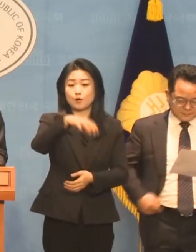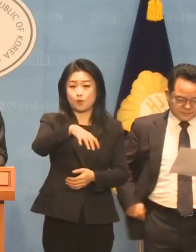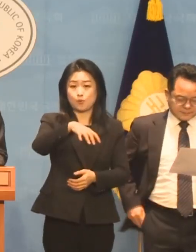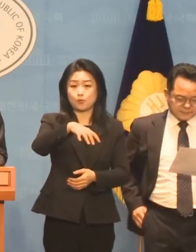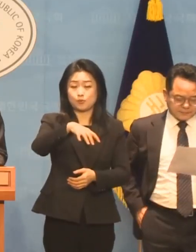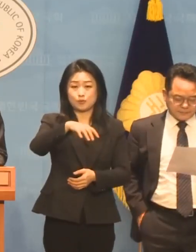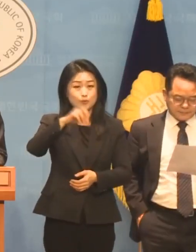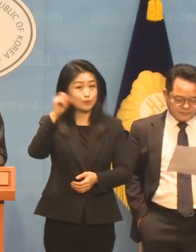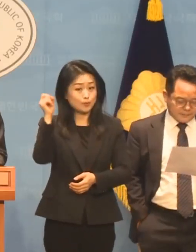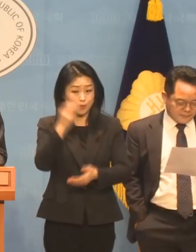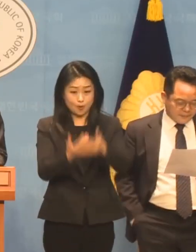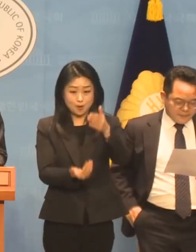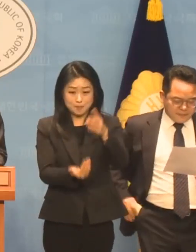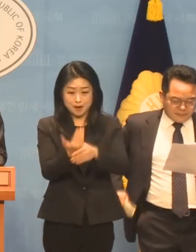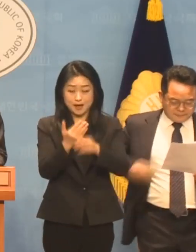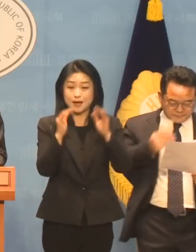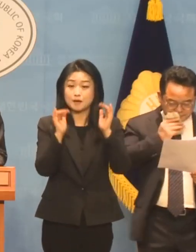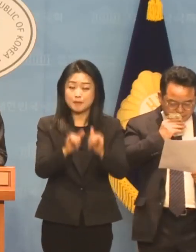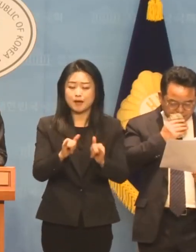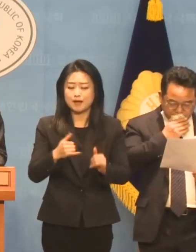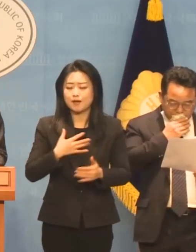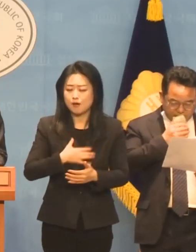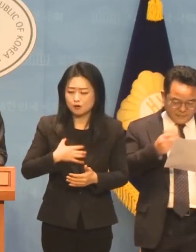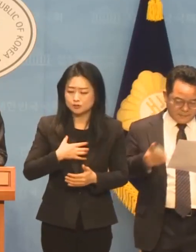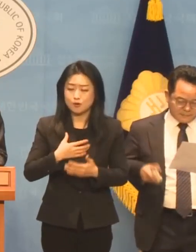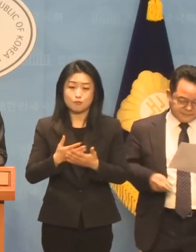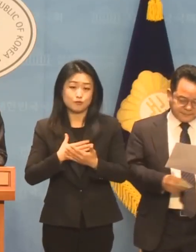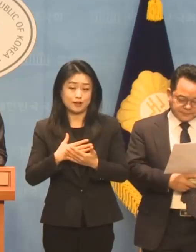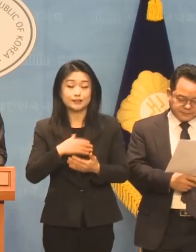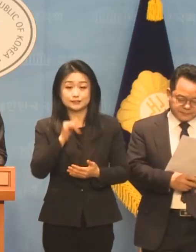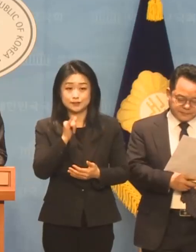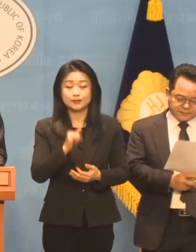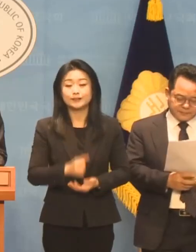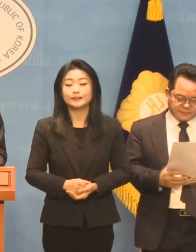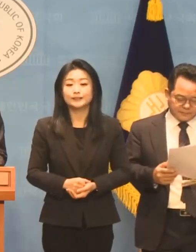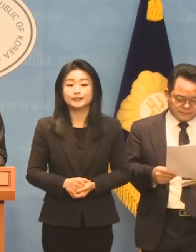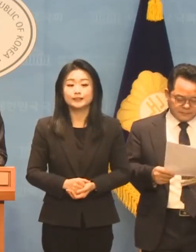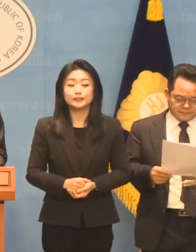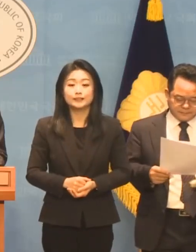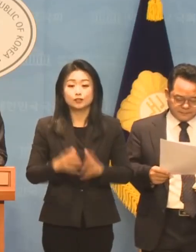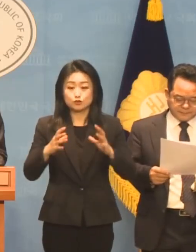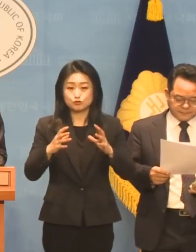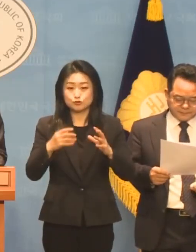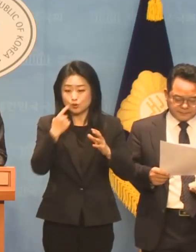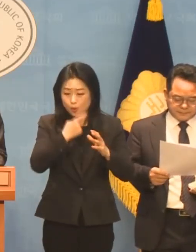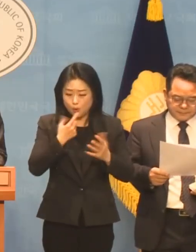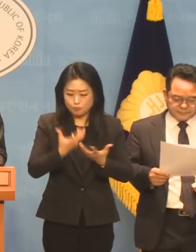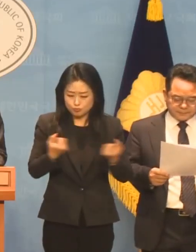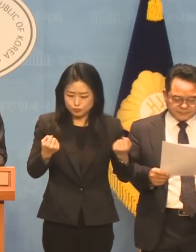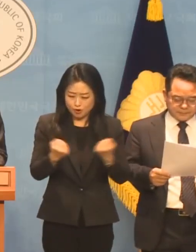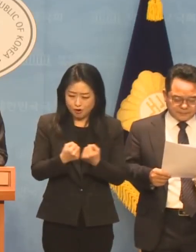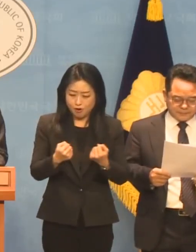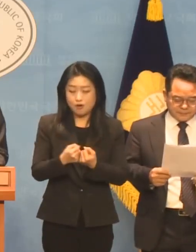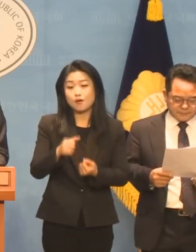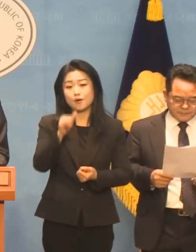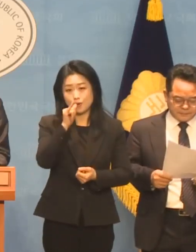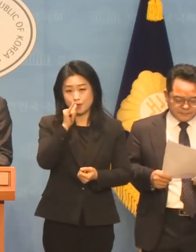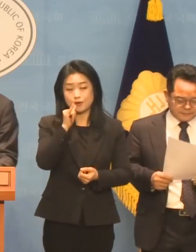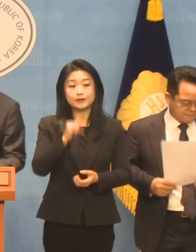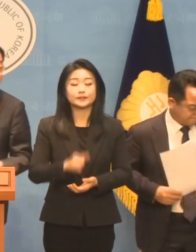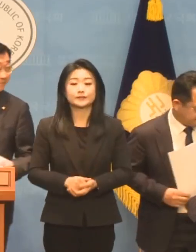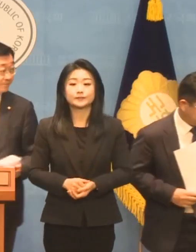또다시 준동하지 않을까 걱정과 불안을 이어가고 있습니다. 국론 분열도 극심해지고 있습니다.